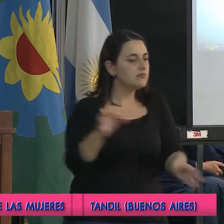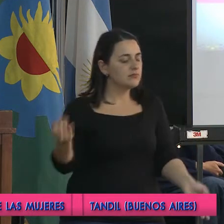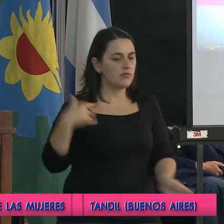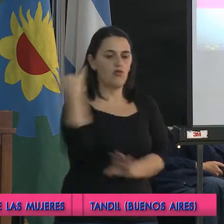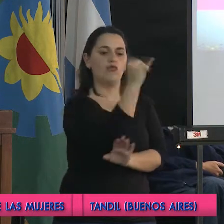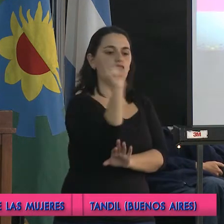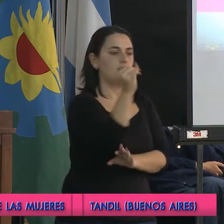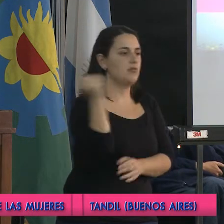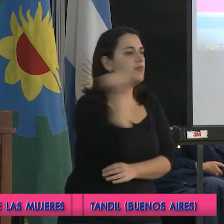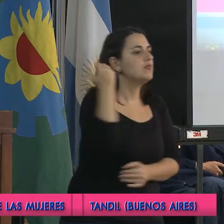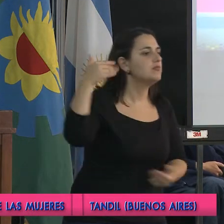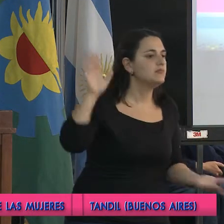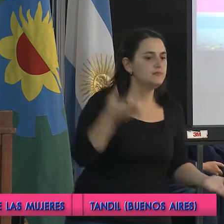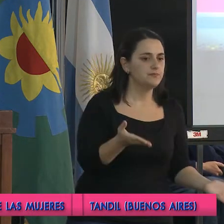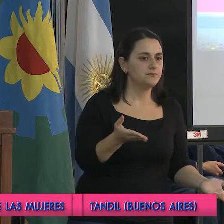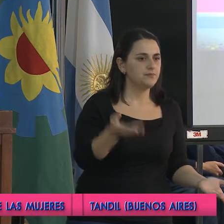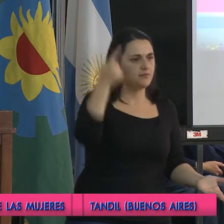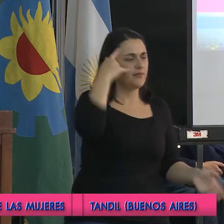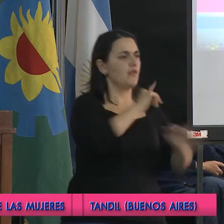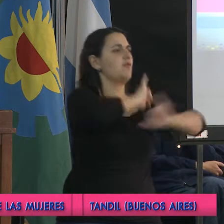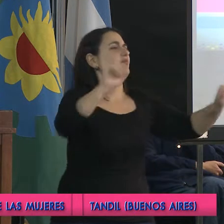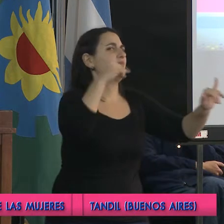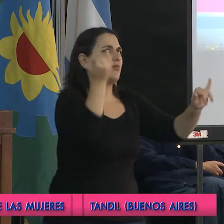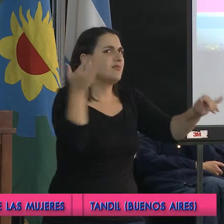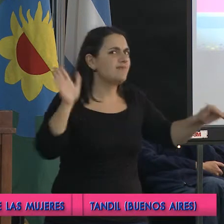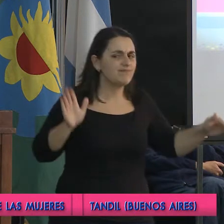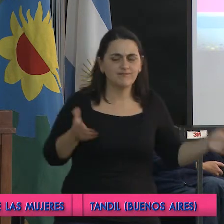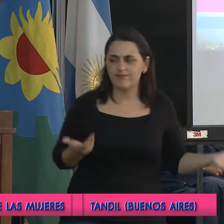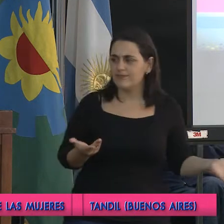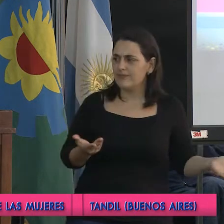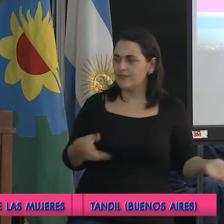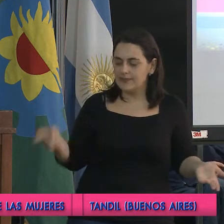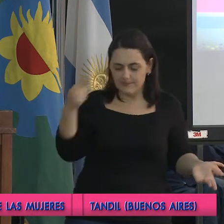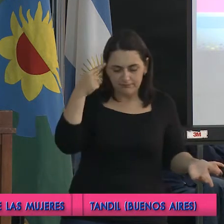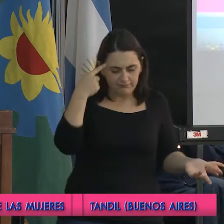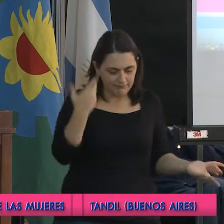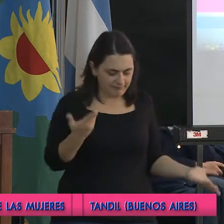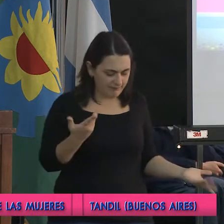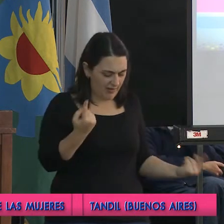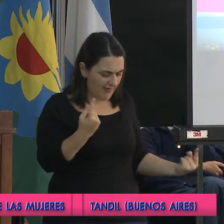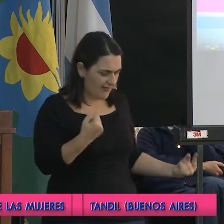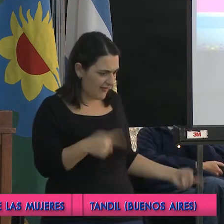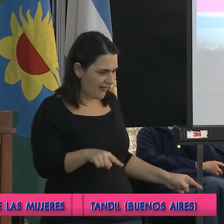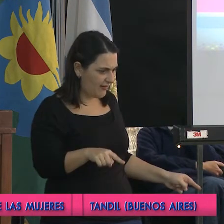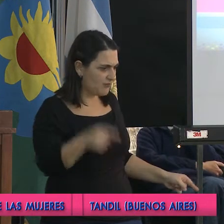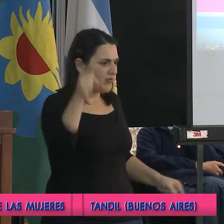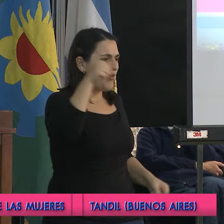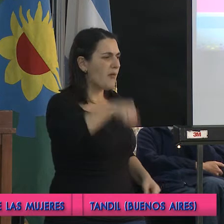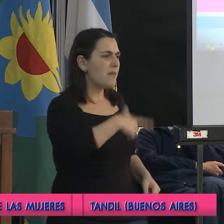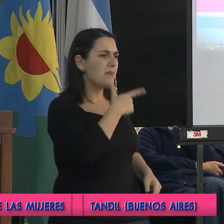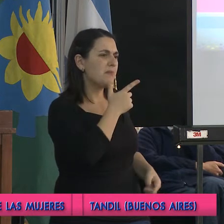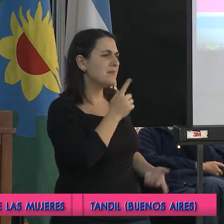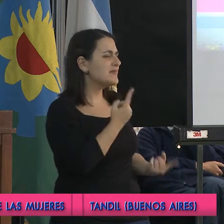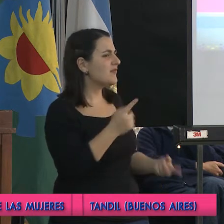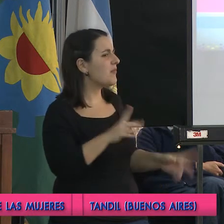en desmedro de la noticia nacional. Tengo la impresión que hoy una invitación similar de